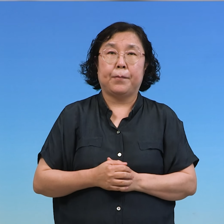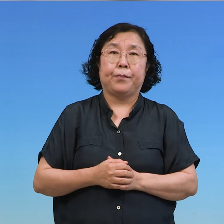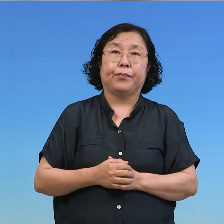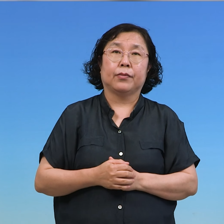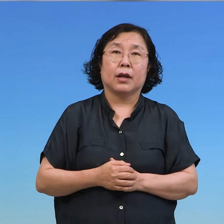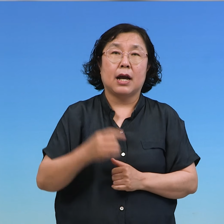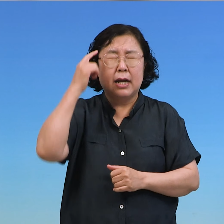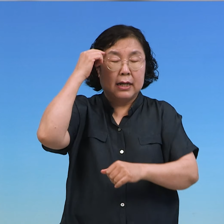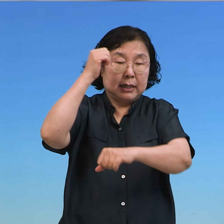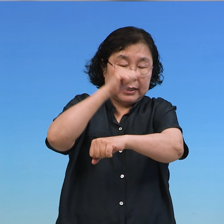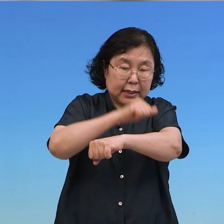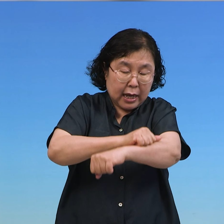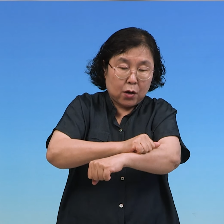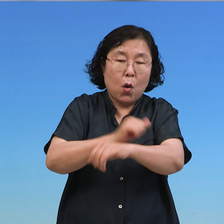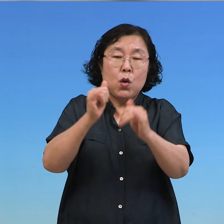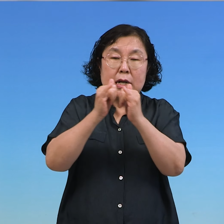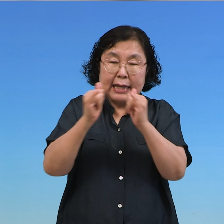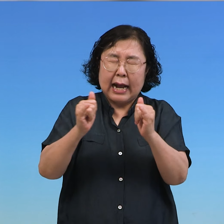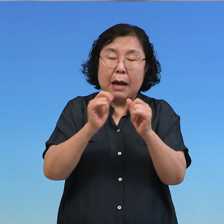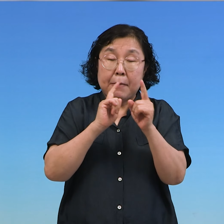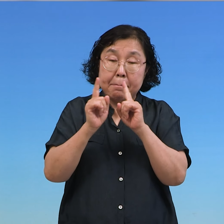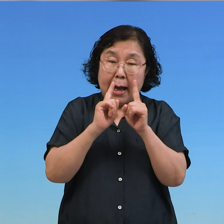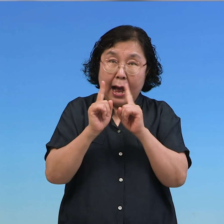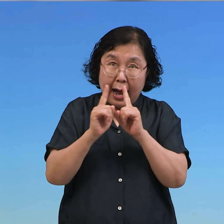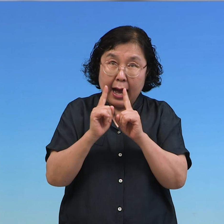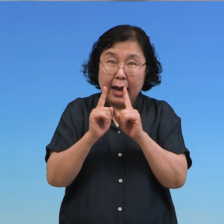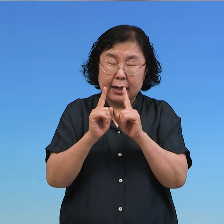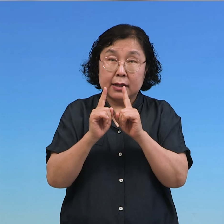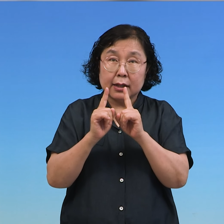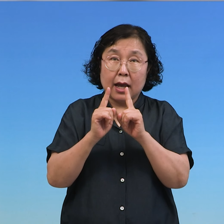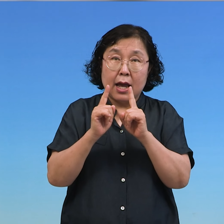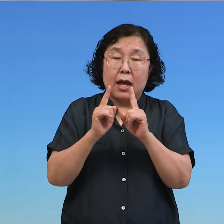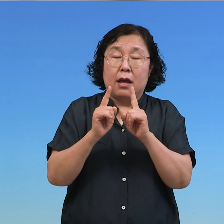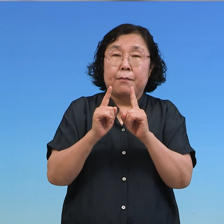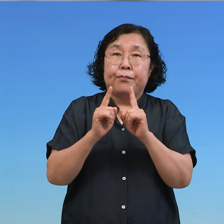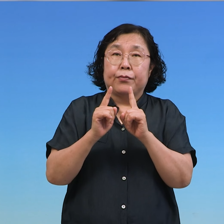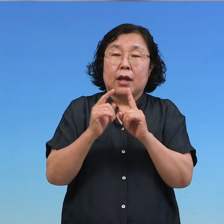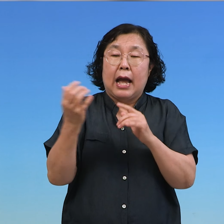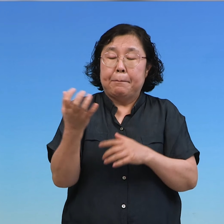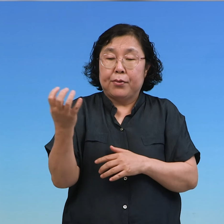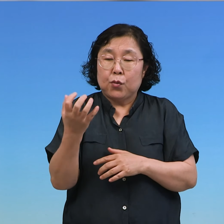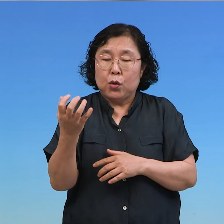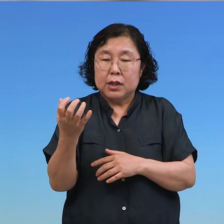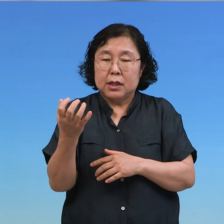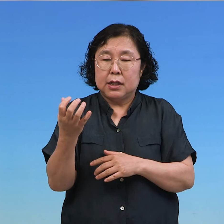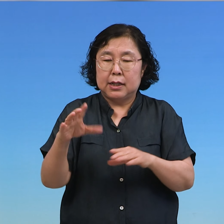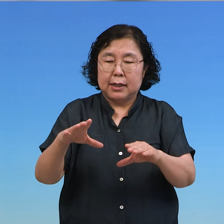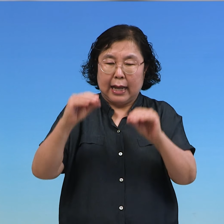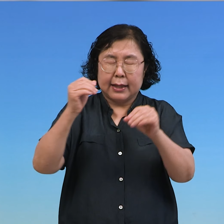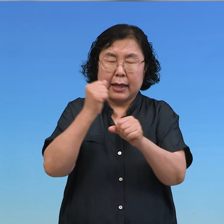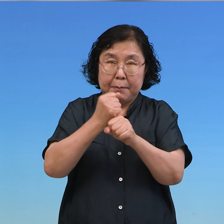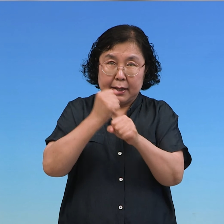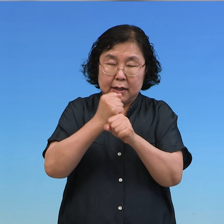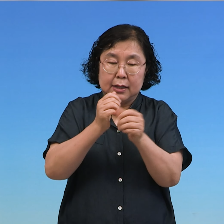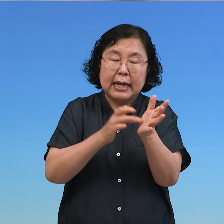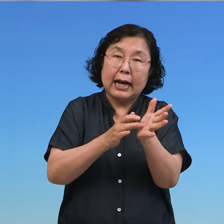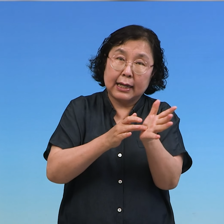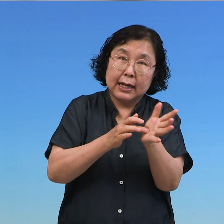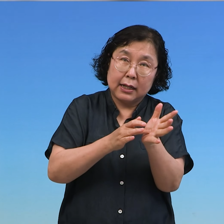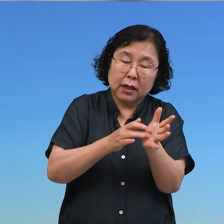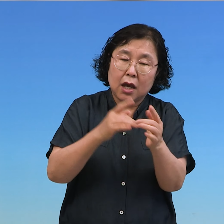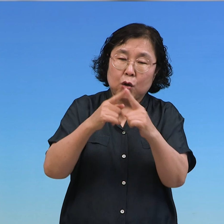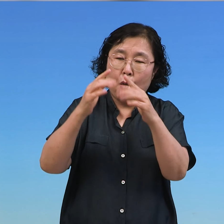말은 아픈 곳을 낮게 하는 약이라는 이것이 늘 우리 교회 안에서 증명되도록 은혜 내려주시기 원합니다